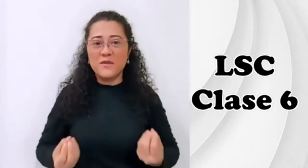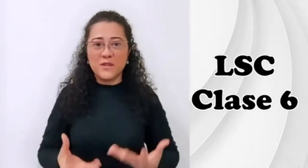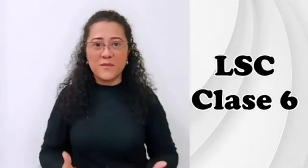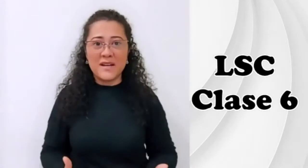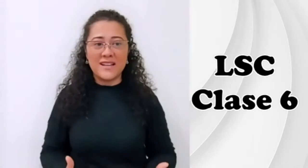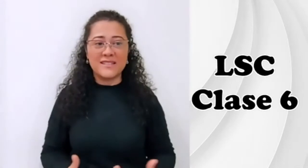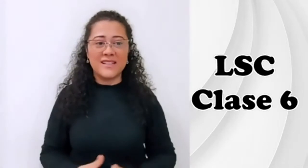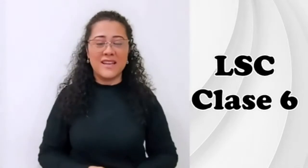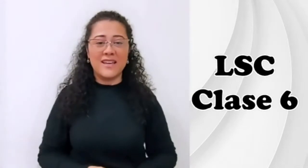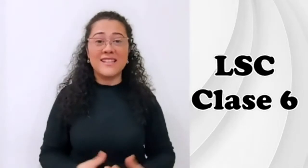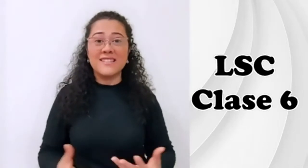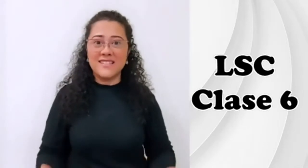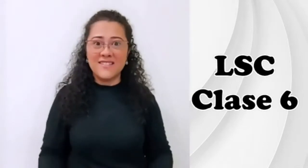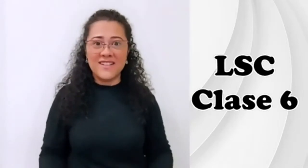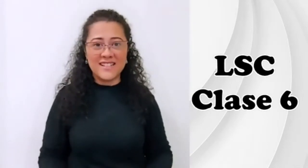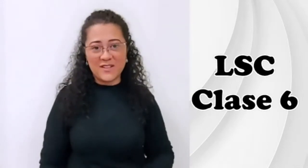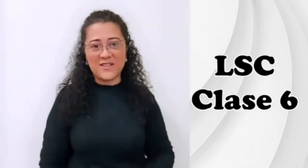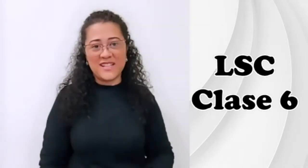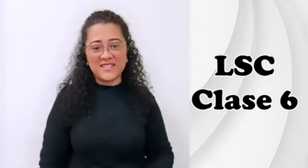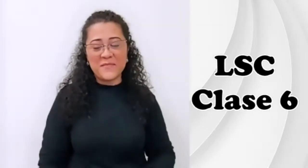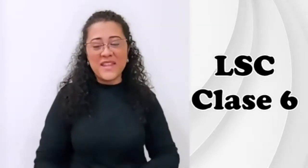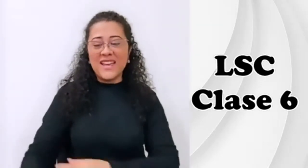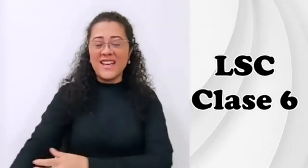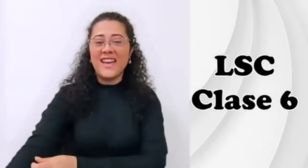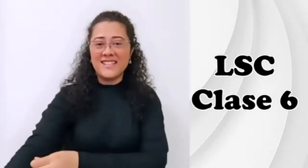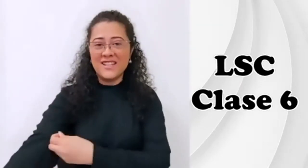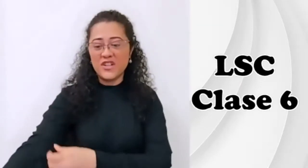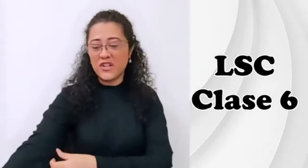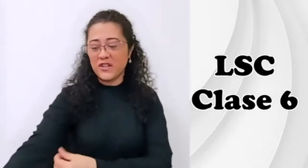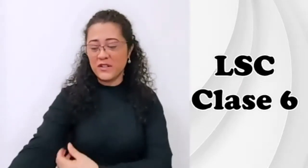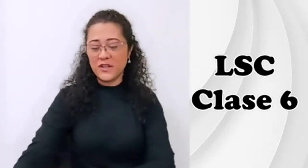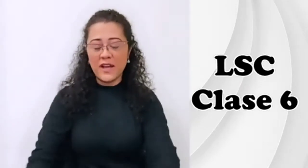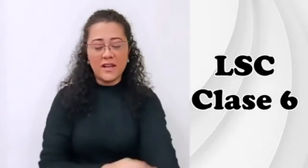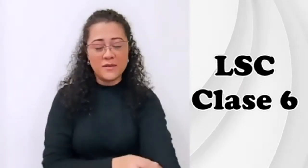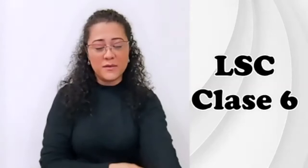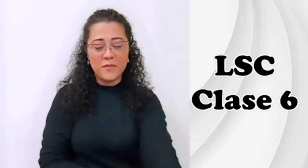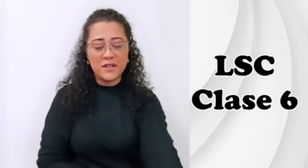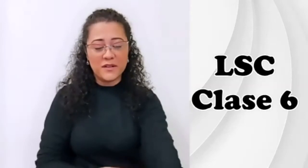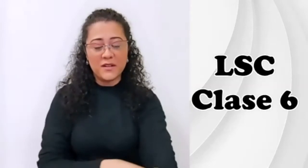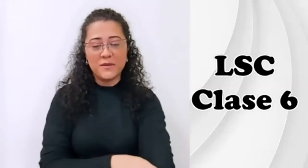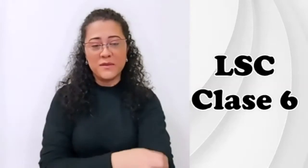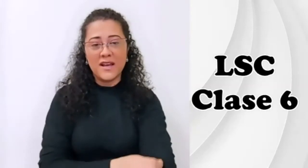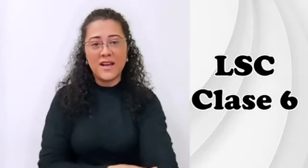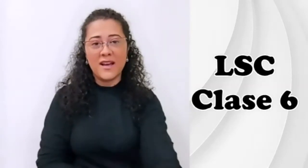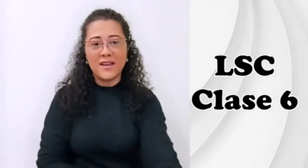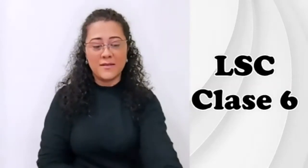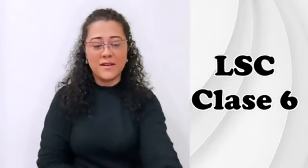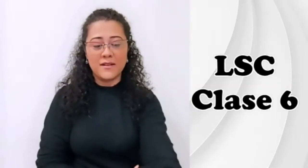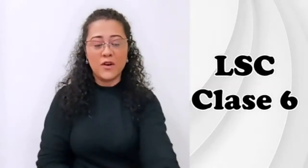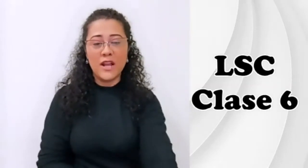mucho más sensibles a todo eso. Sí, que yo conozco, estuve en Puerto Rico en un colegio